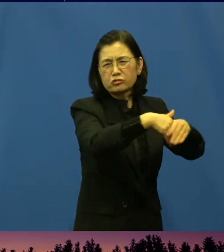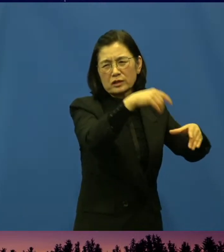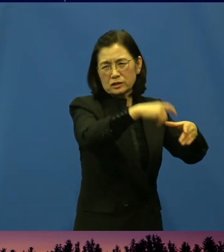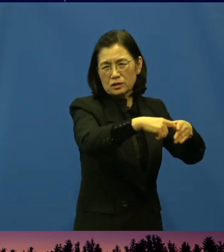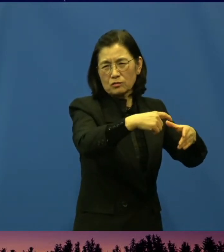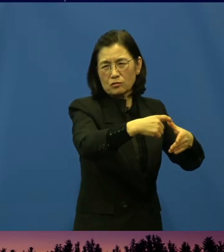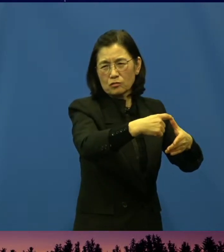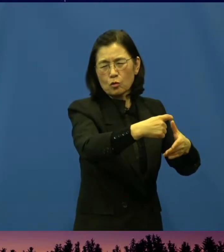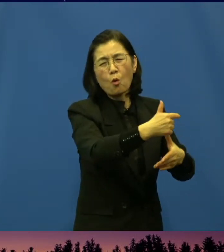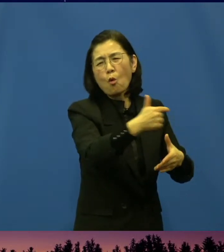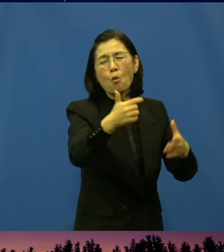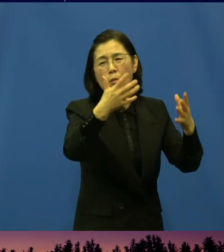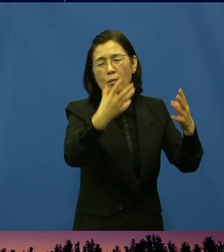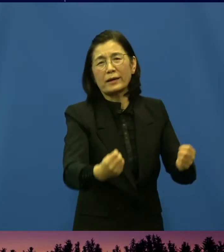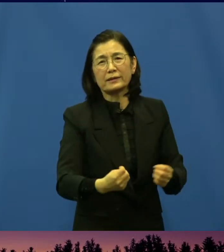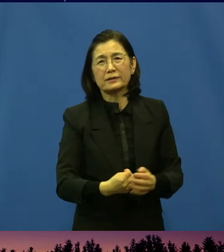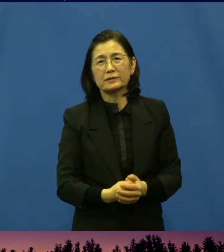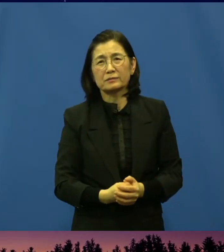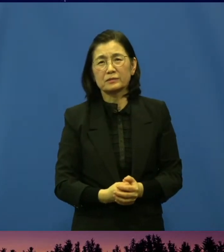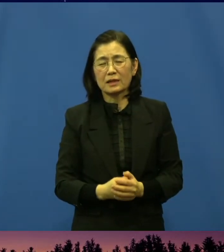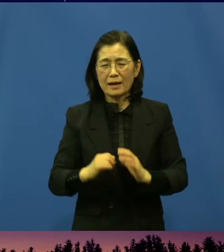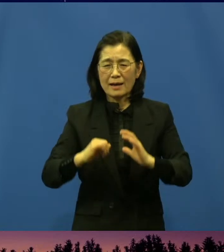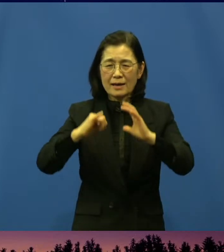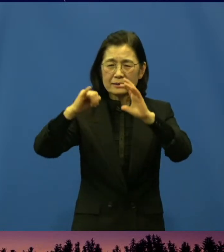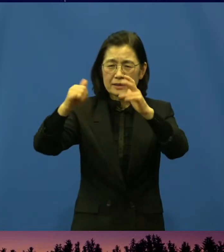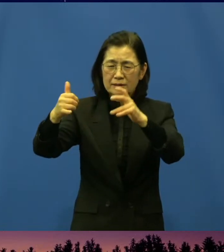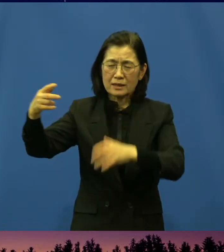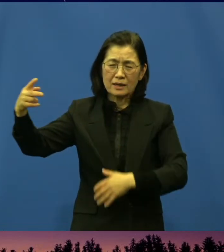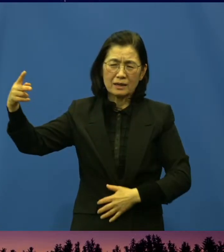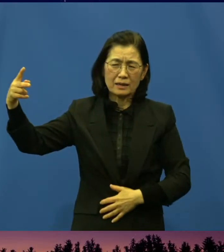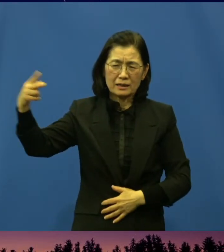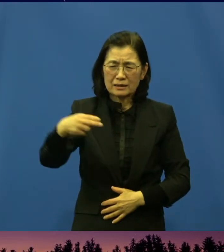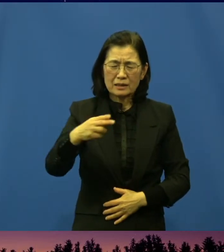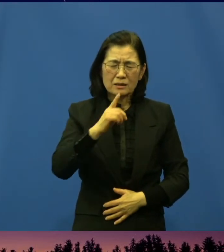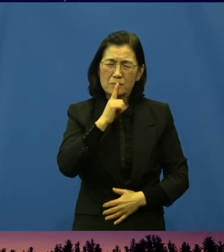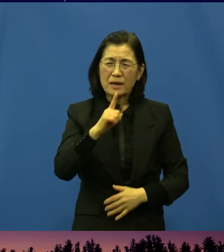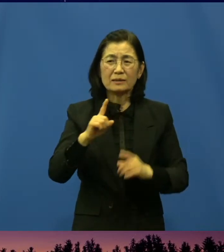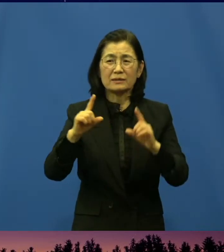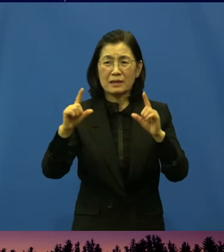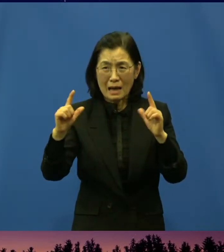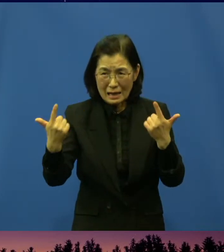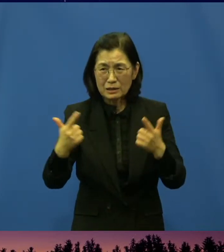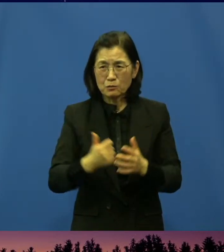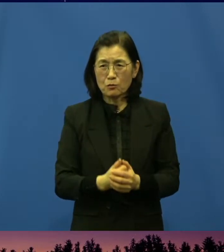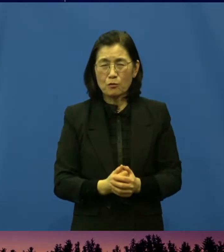세상과 단절하고 살라는 말이 아닙니다. 너무 많은 정보, 너무 많은 뉴스들로 인해